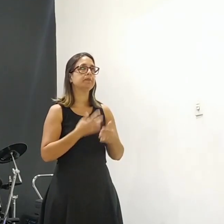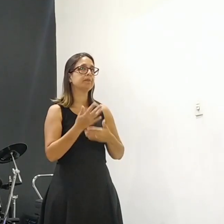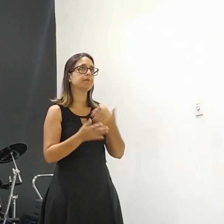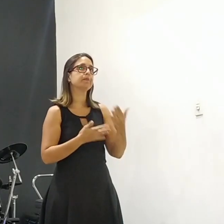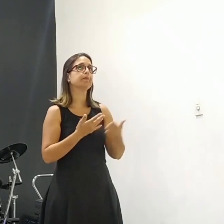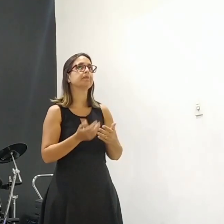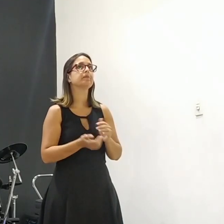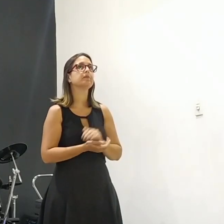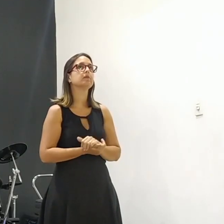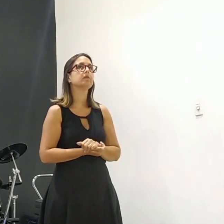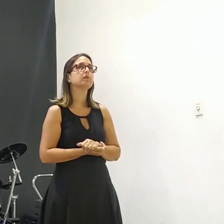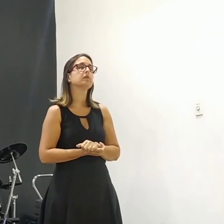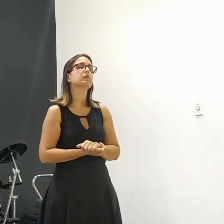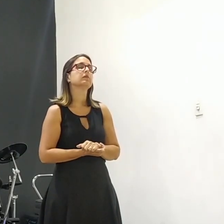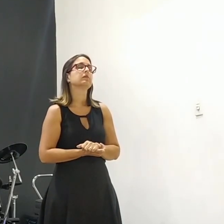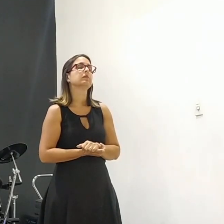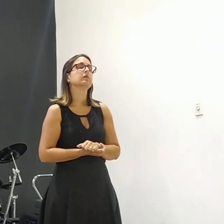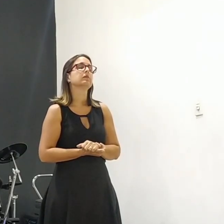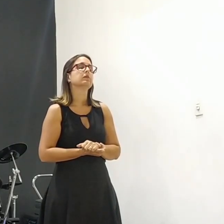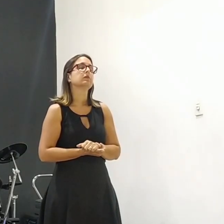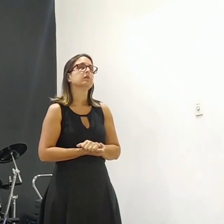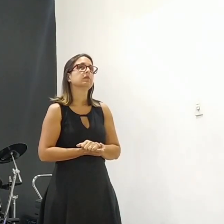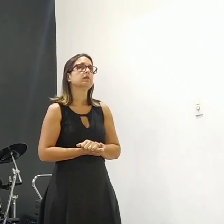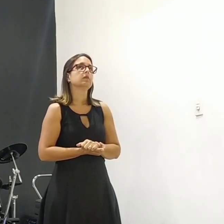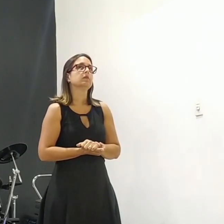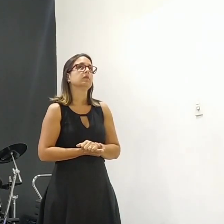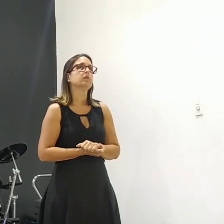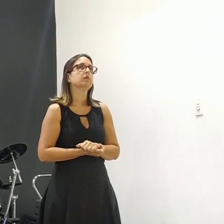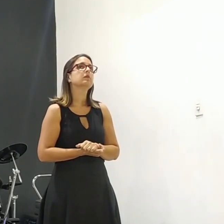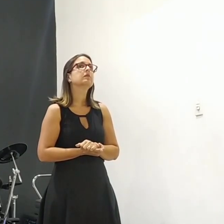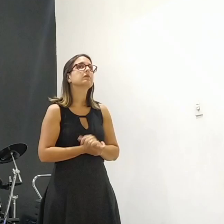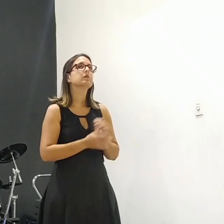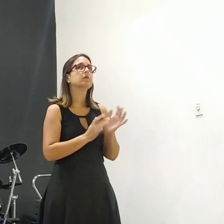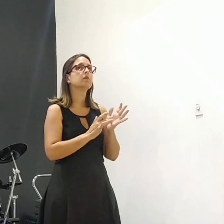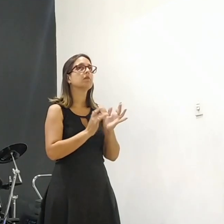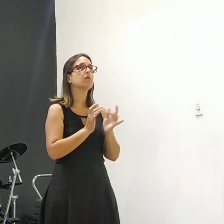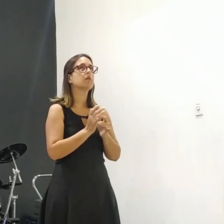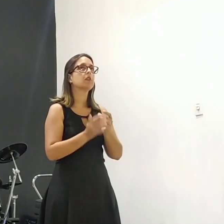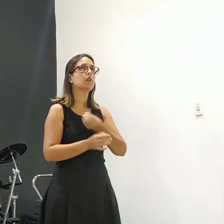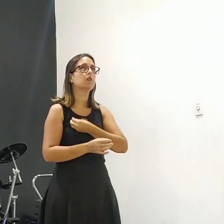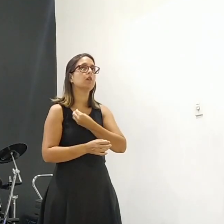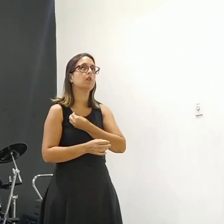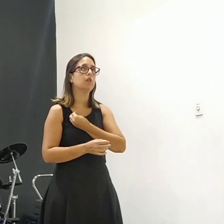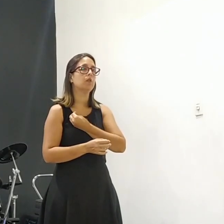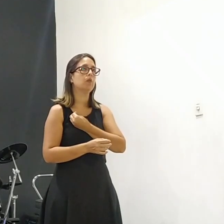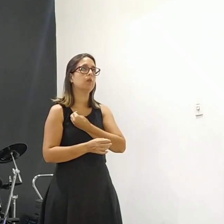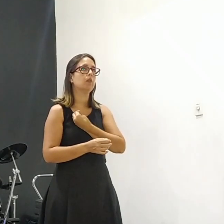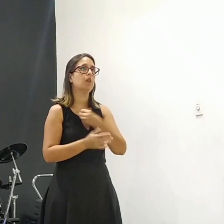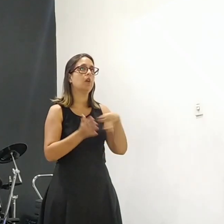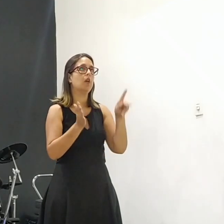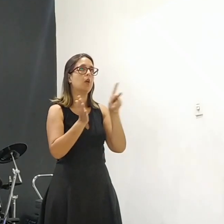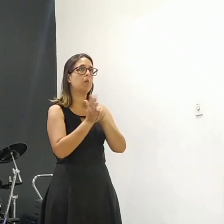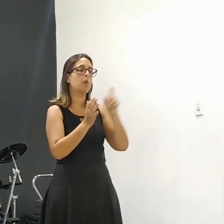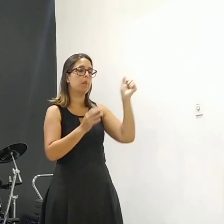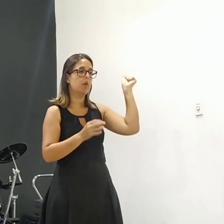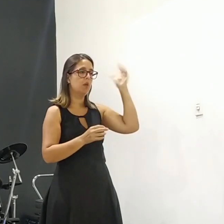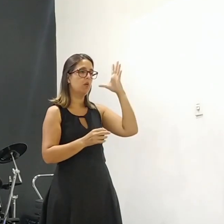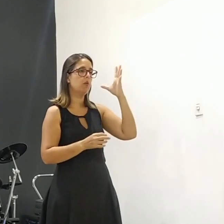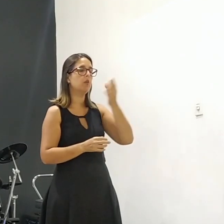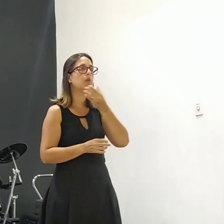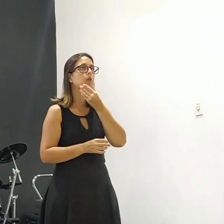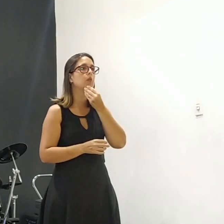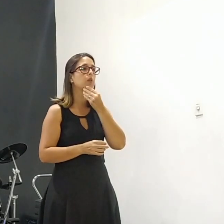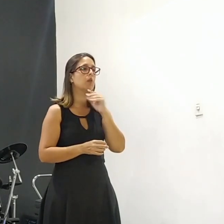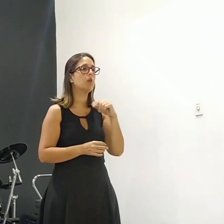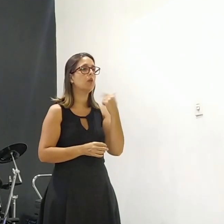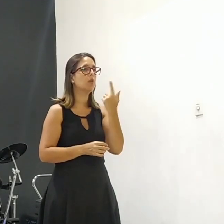Aleluia. Diz assim: nele estava a vida, e a vida era a luz dos homens. Nós